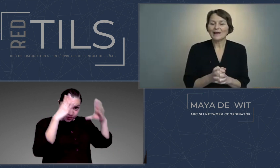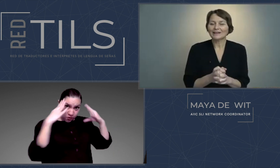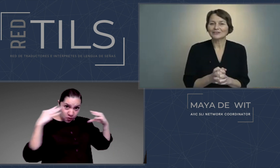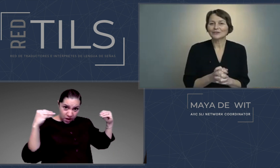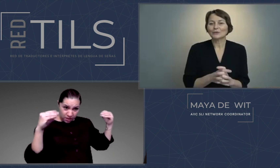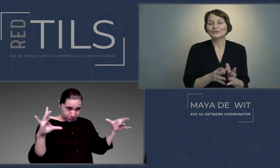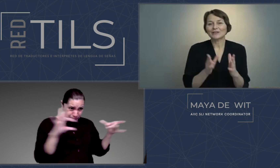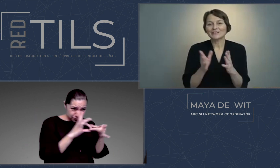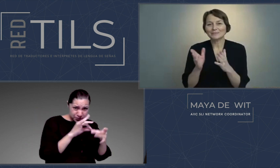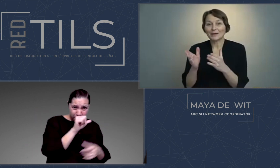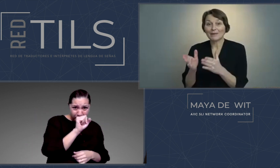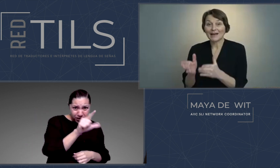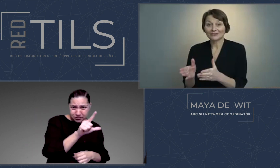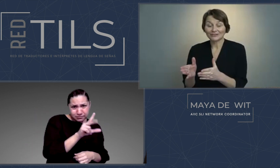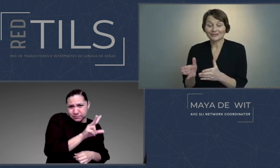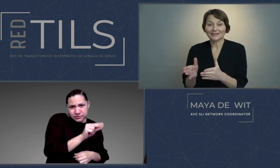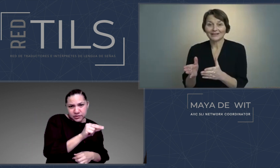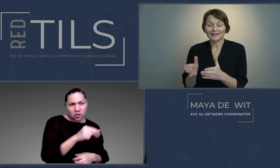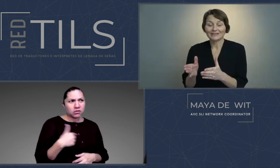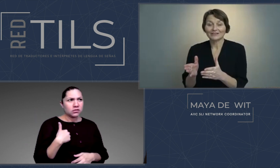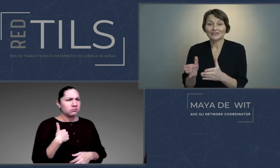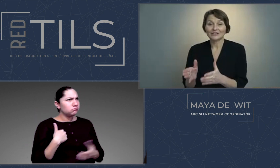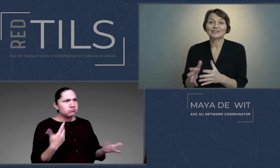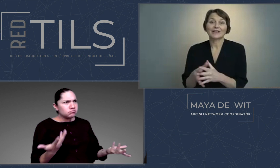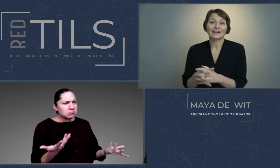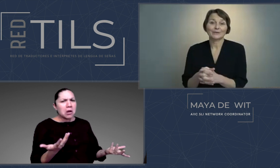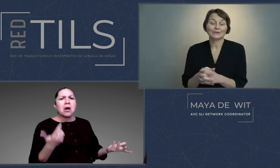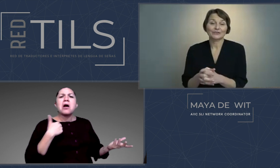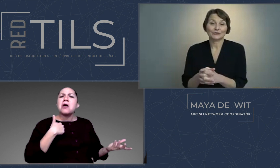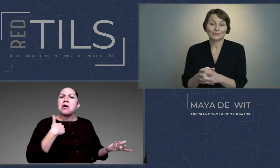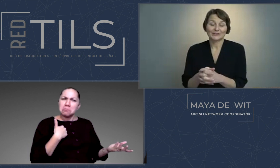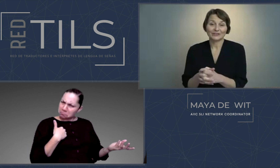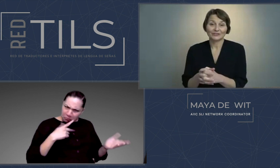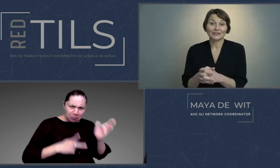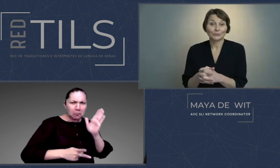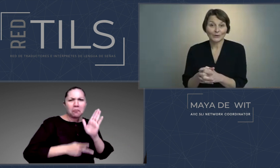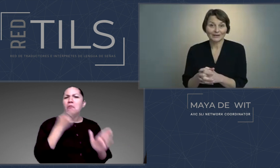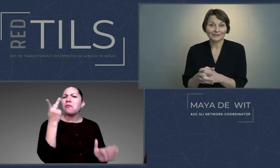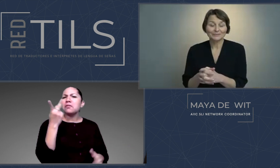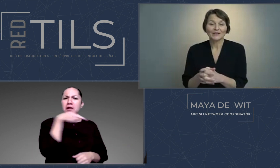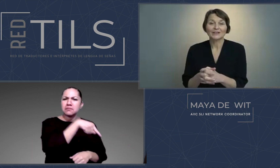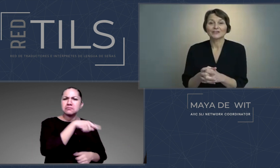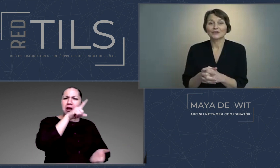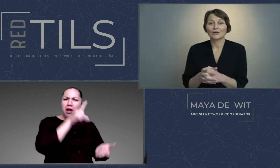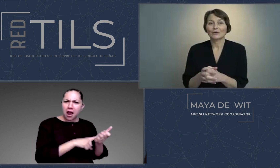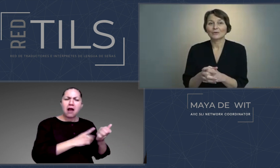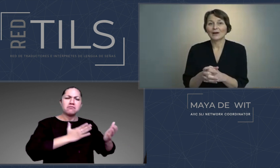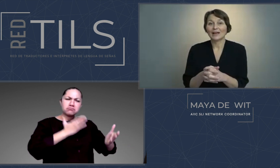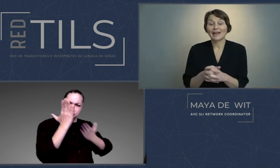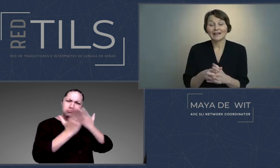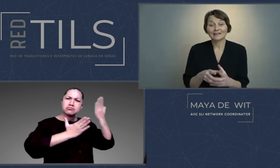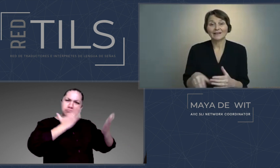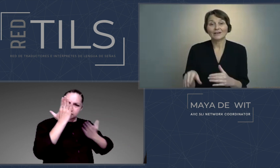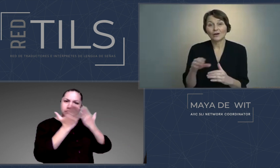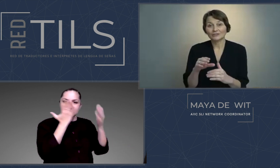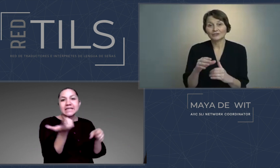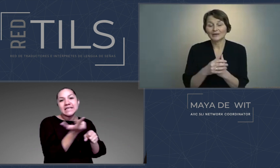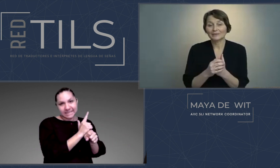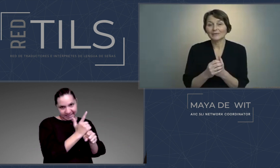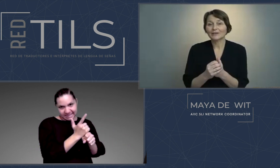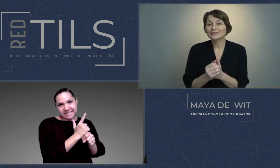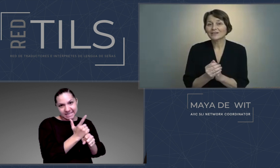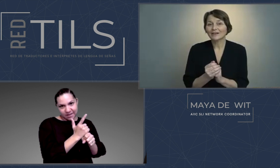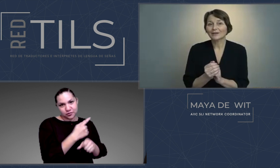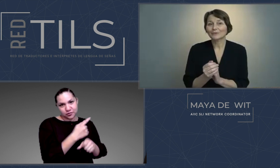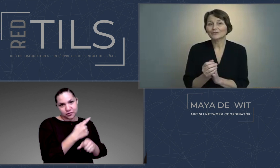Entonces dije, bueno, pues entonces regreso a la escuela y entonces hice una licenciatura en lengua